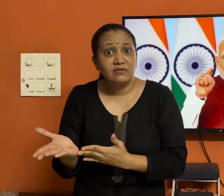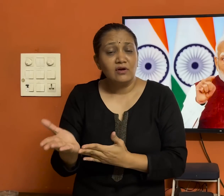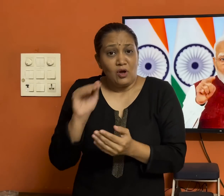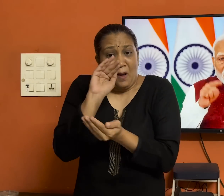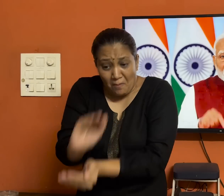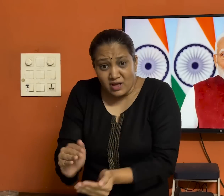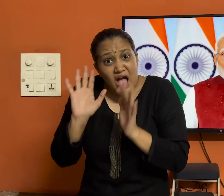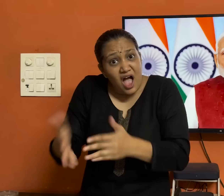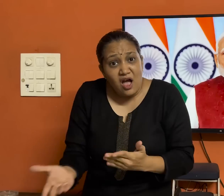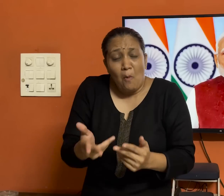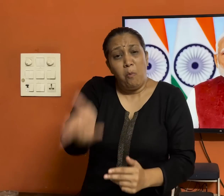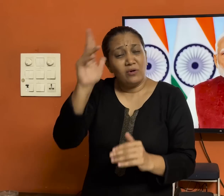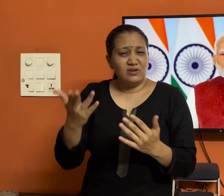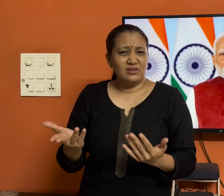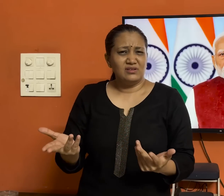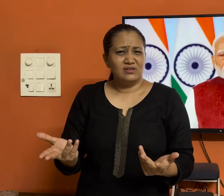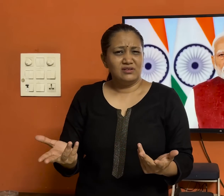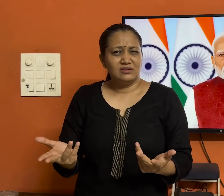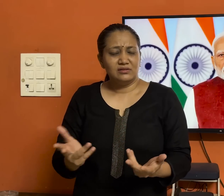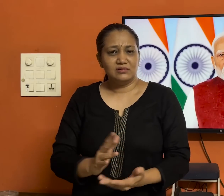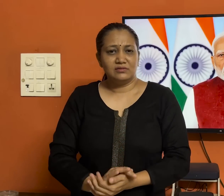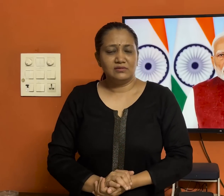उनके बच्चों के सामने